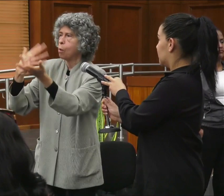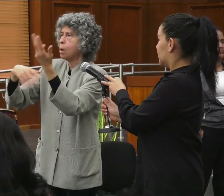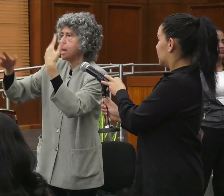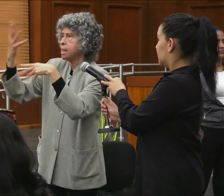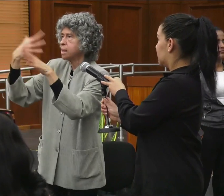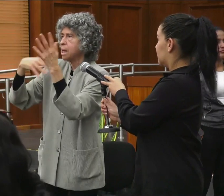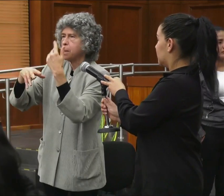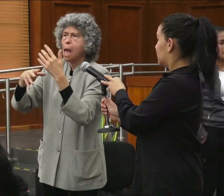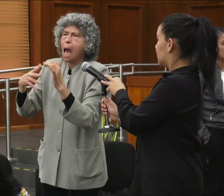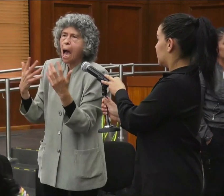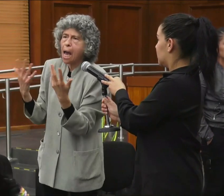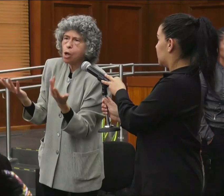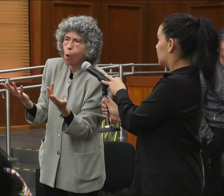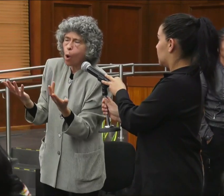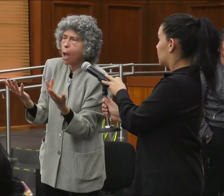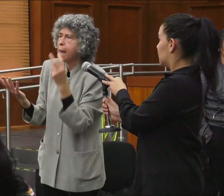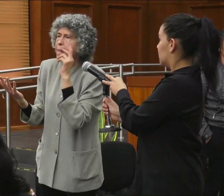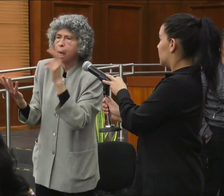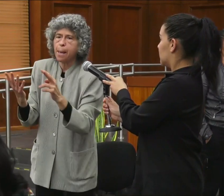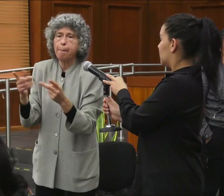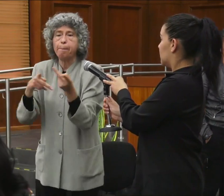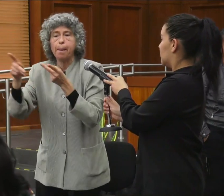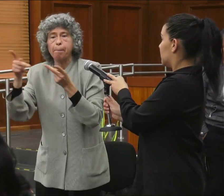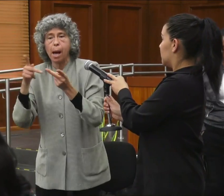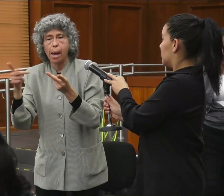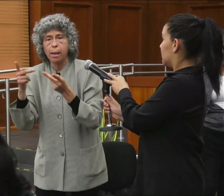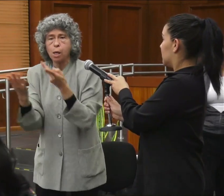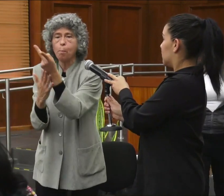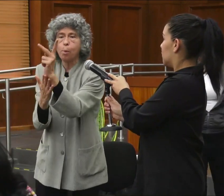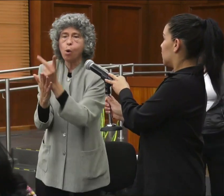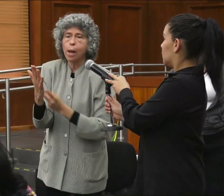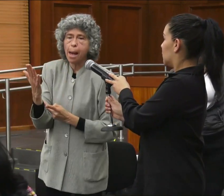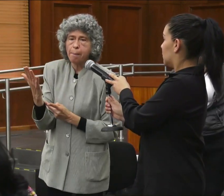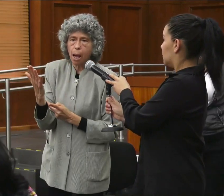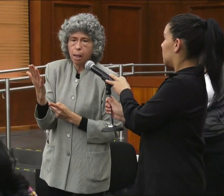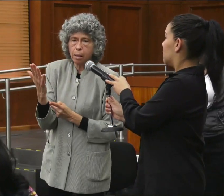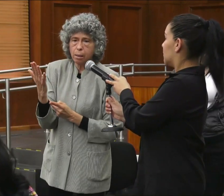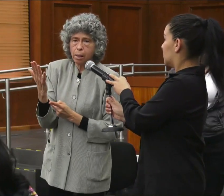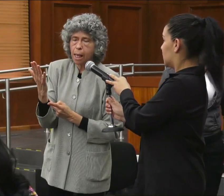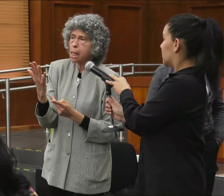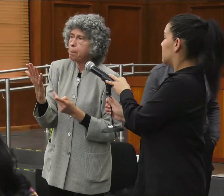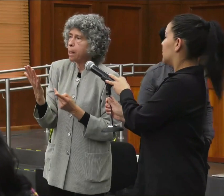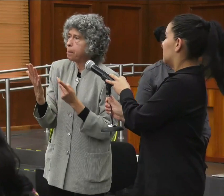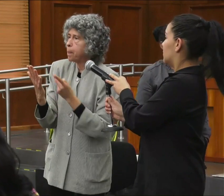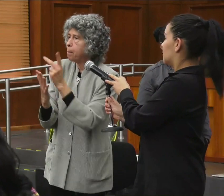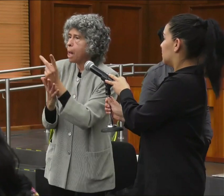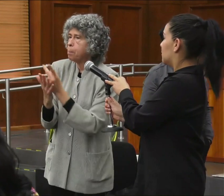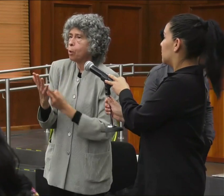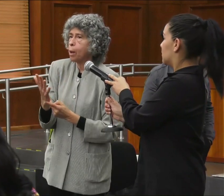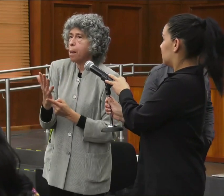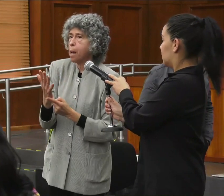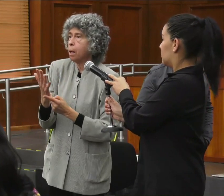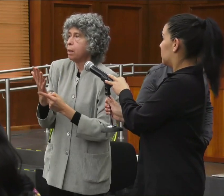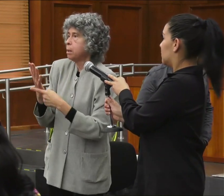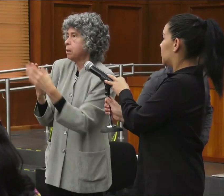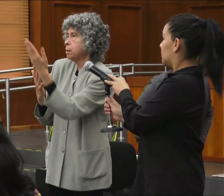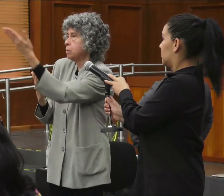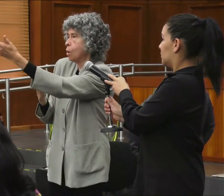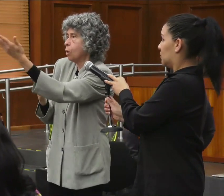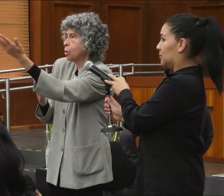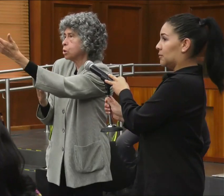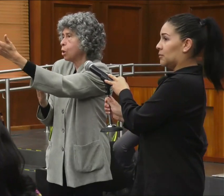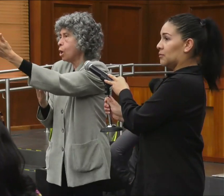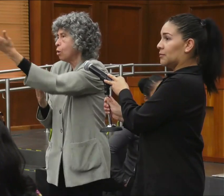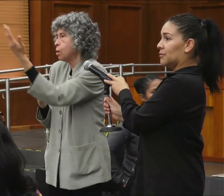aprender con el SM. Algo hay que ver, preparar programa hay que preparar programa.